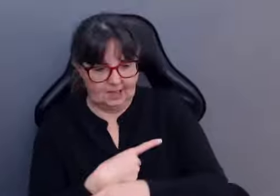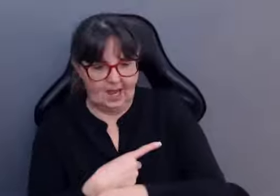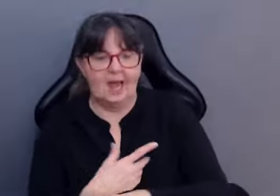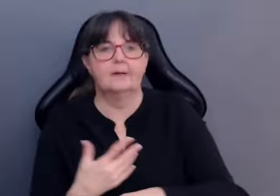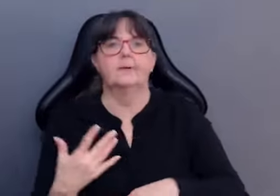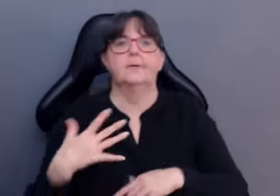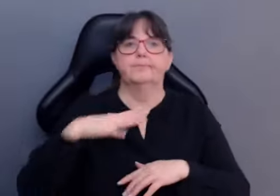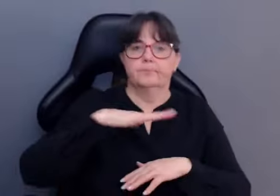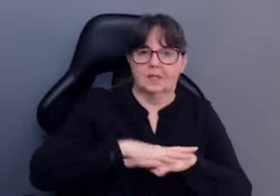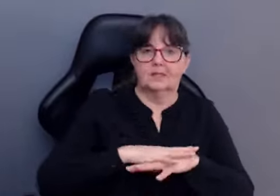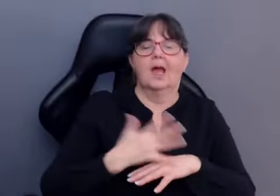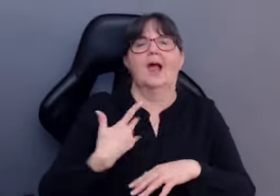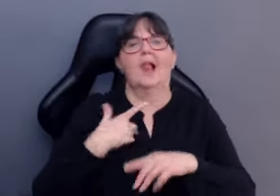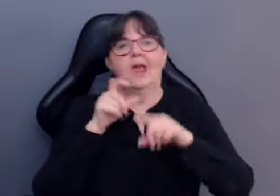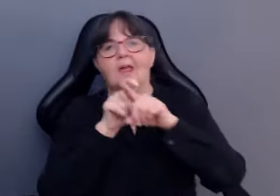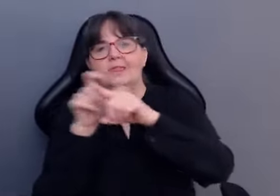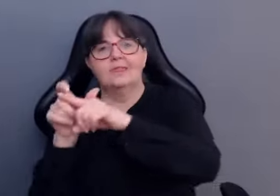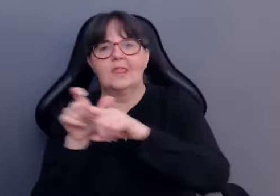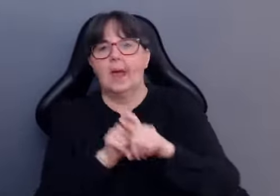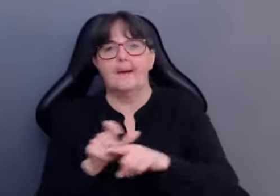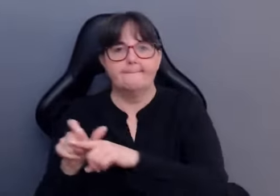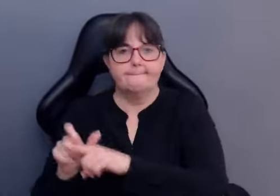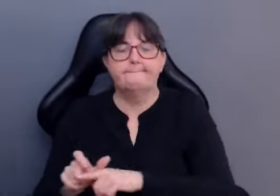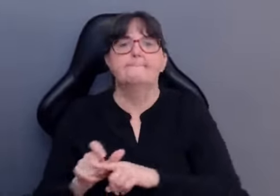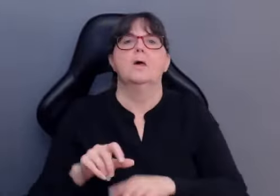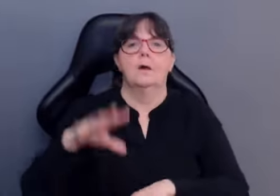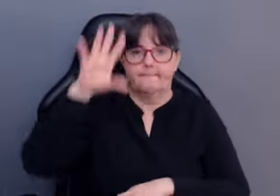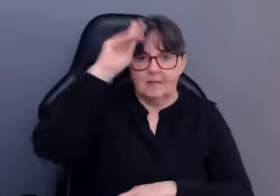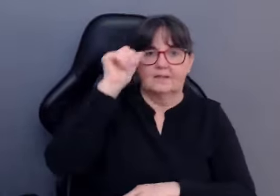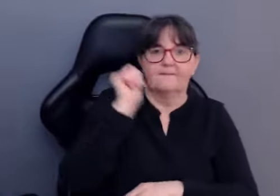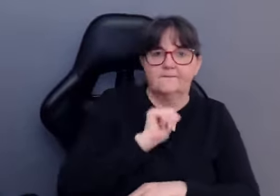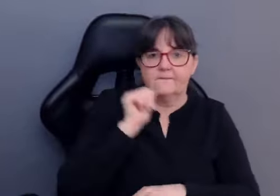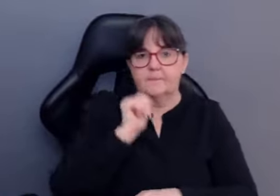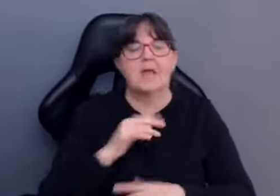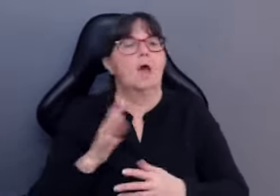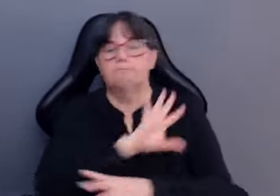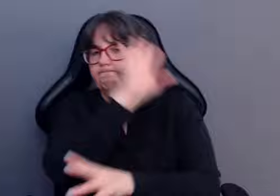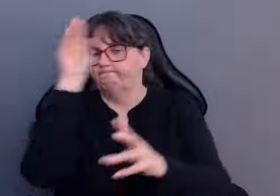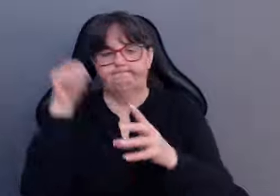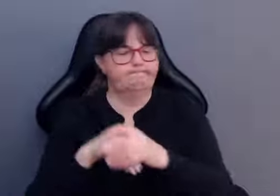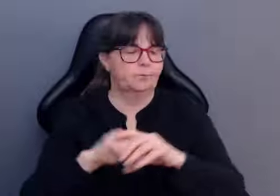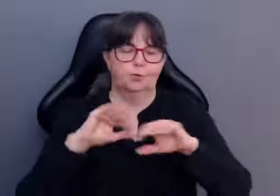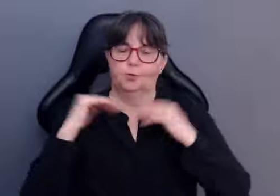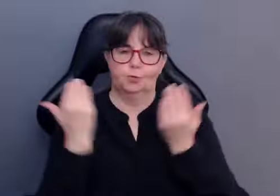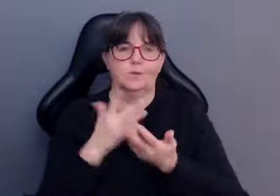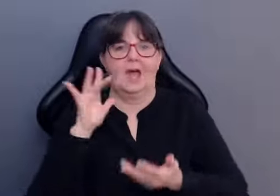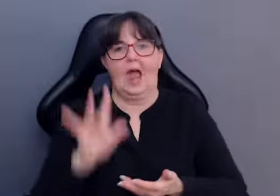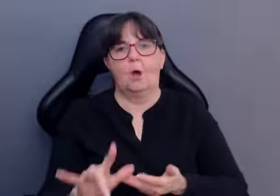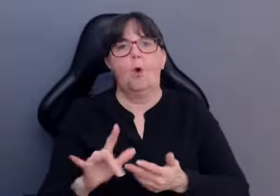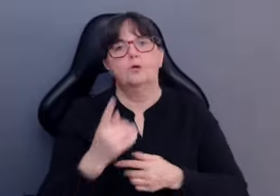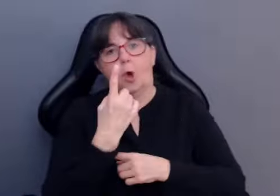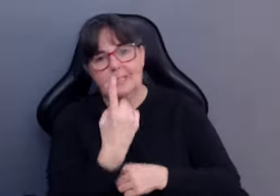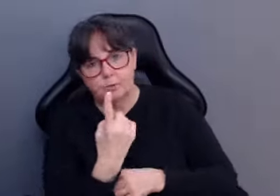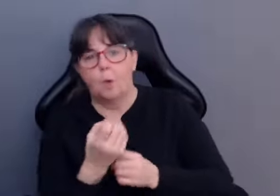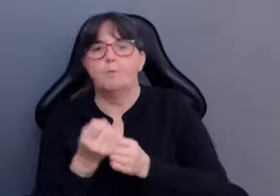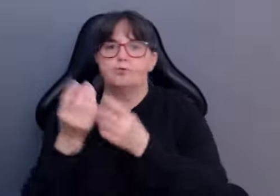masculin ou au singulier comprennent le féminin ou le pluriel selon le cas, et vice-versa.